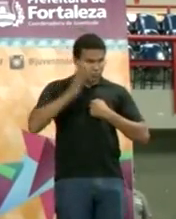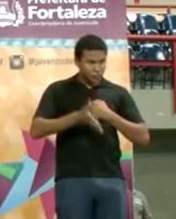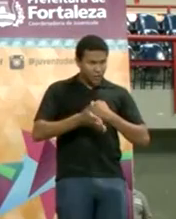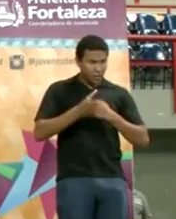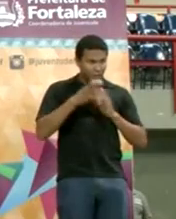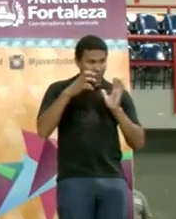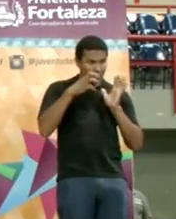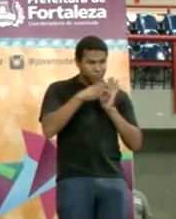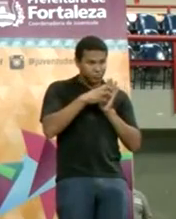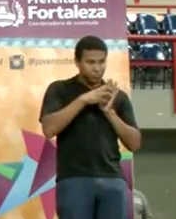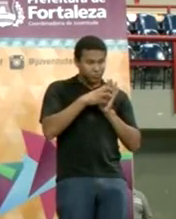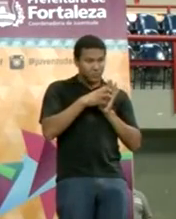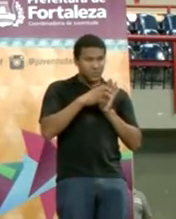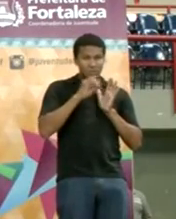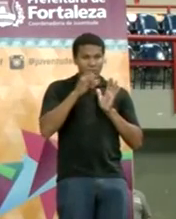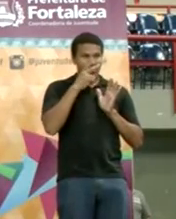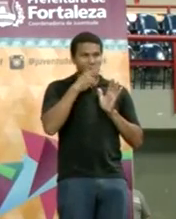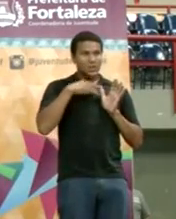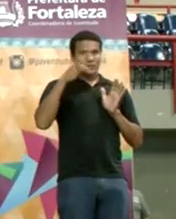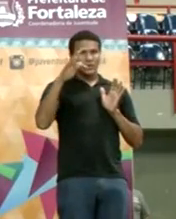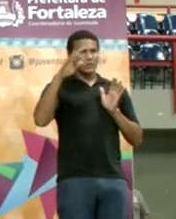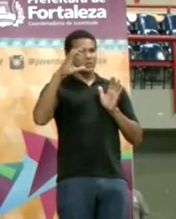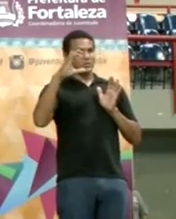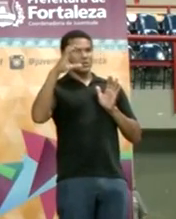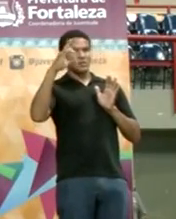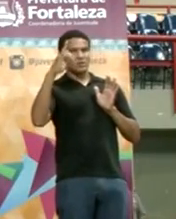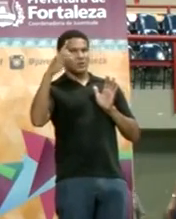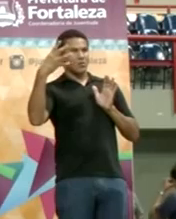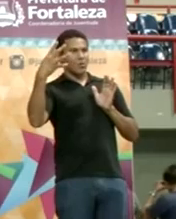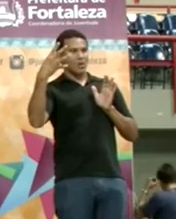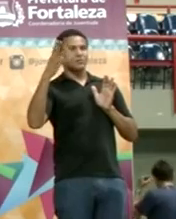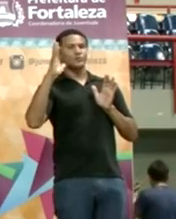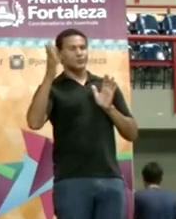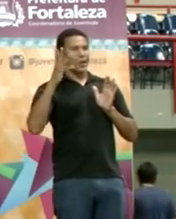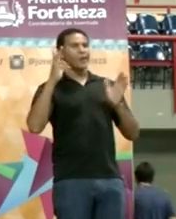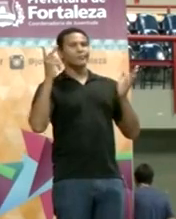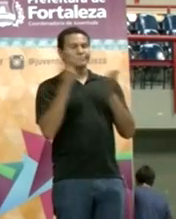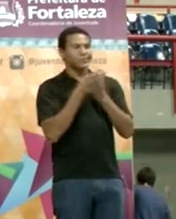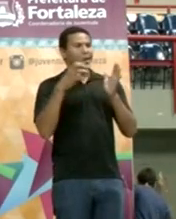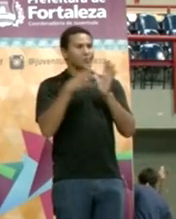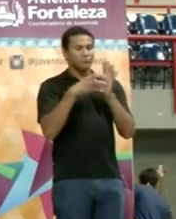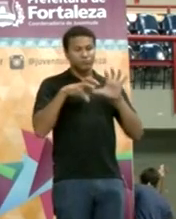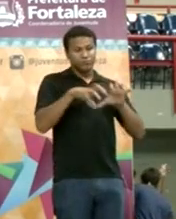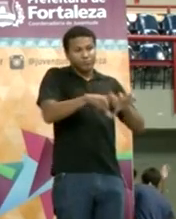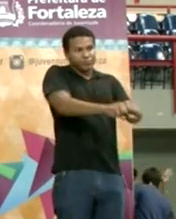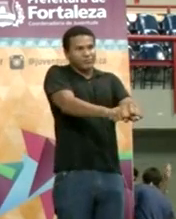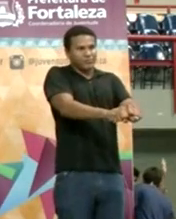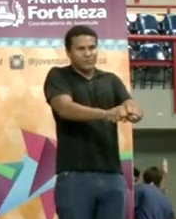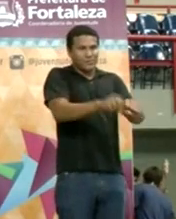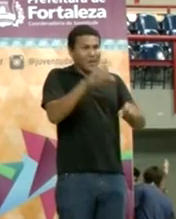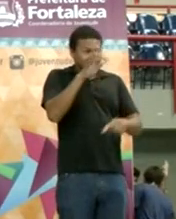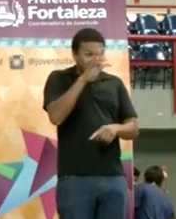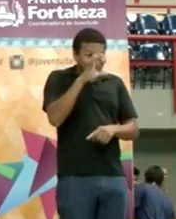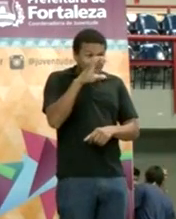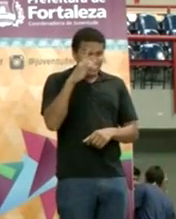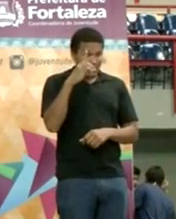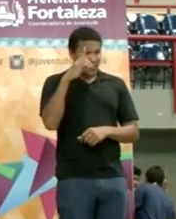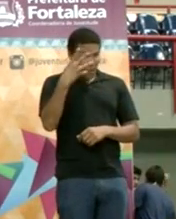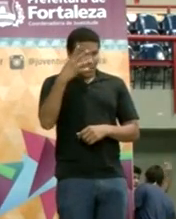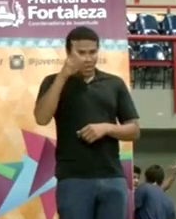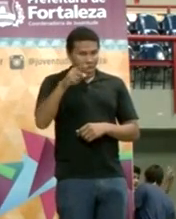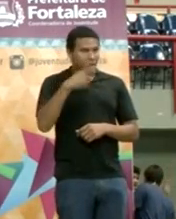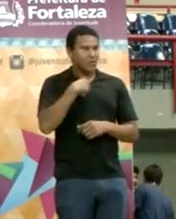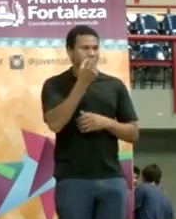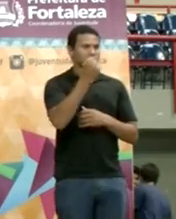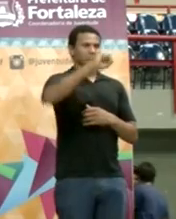ataca. Agora, as células TCD4 são atacadas pelo HIV e, logicamente, elas são responsáveis pela